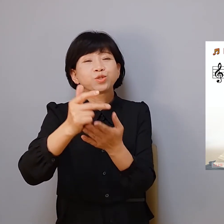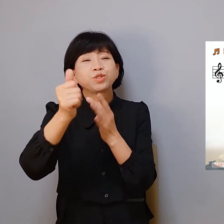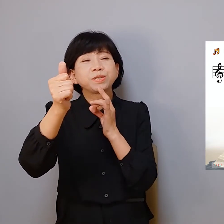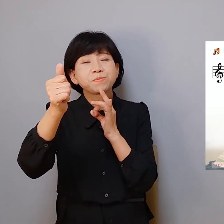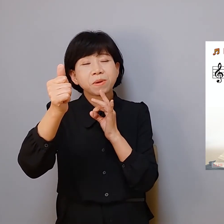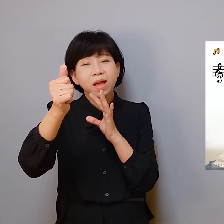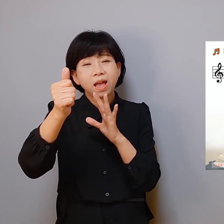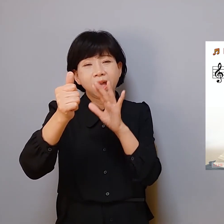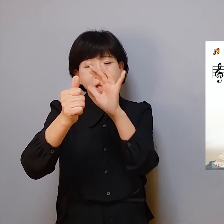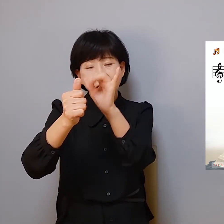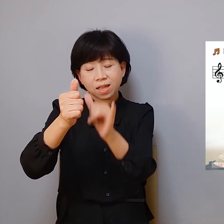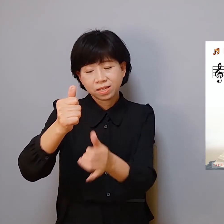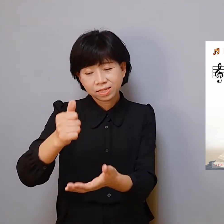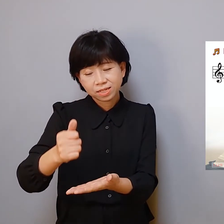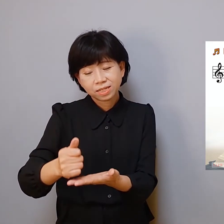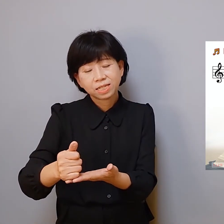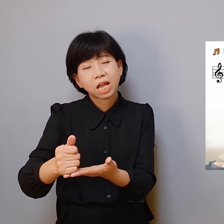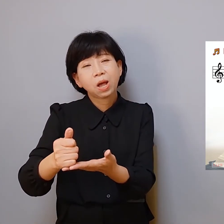섬기겠습니다.